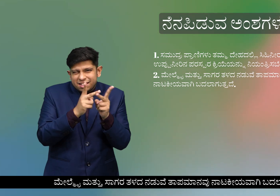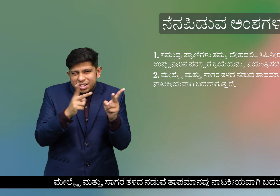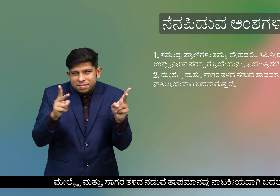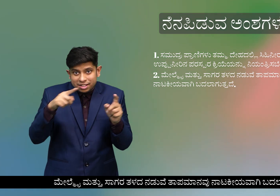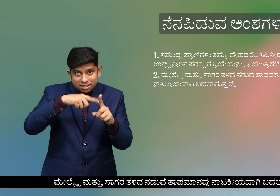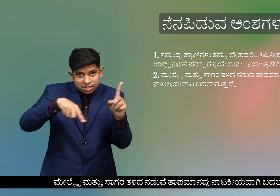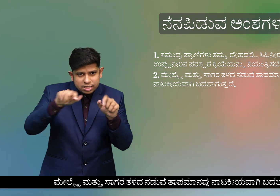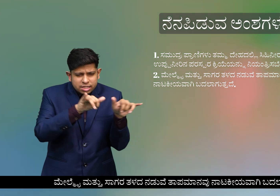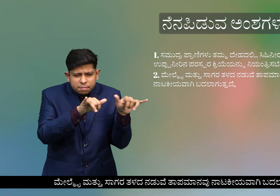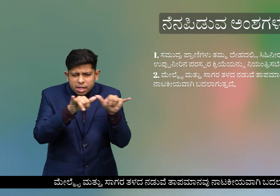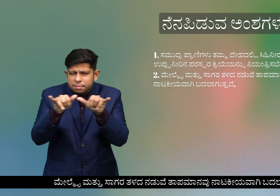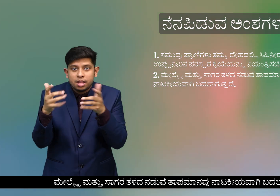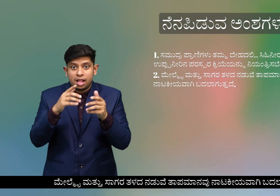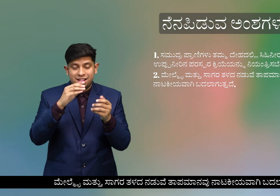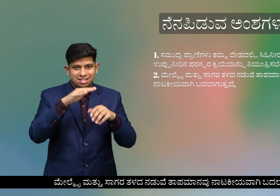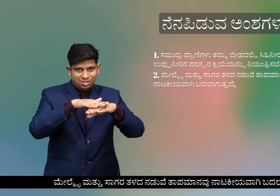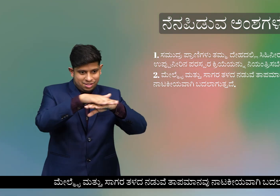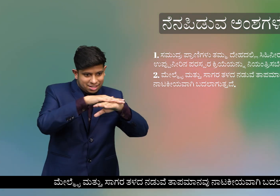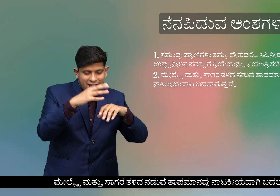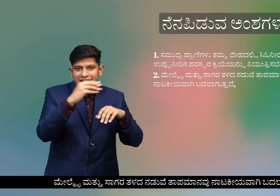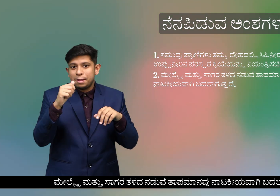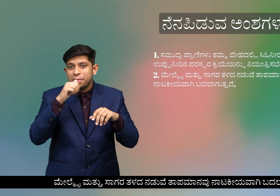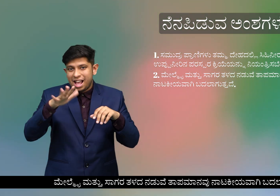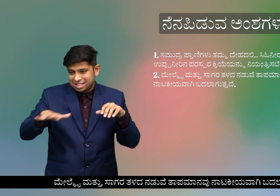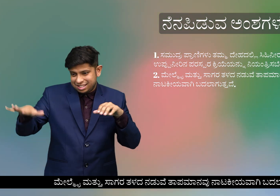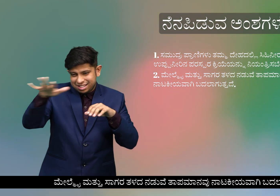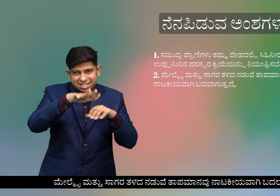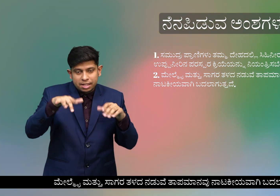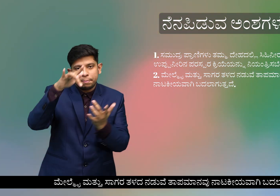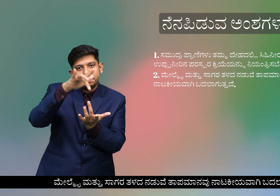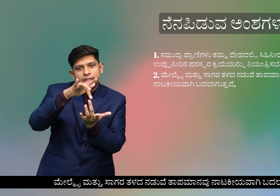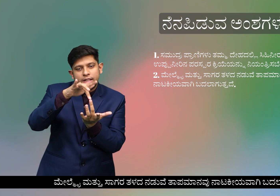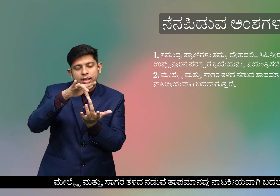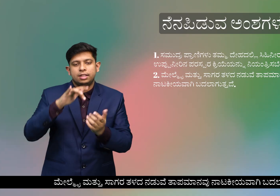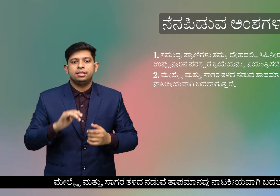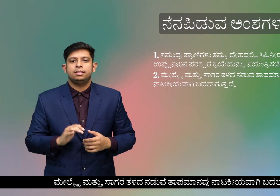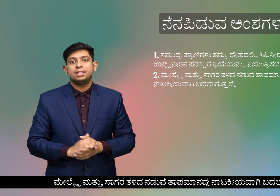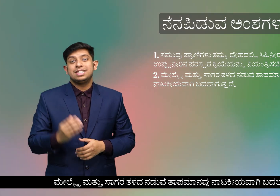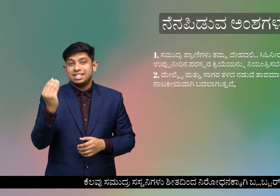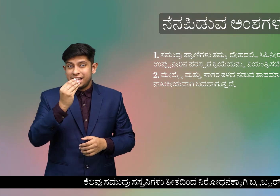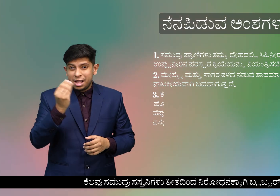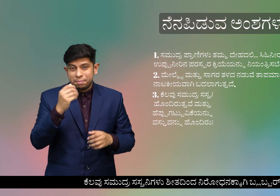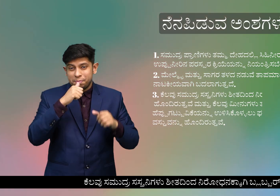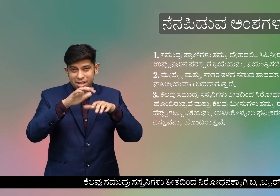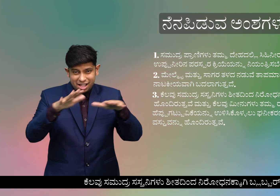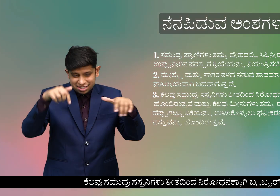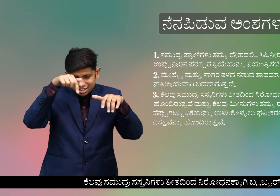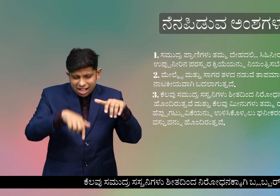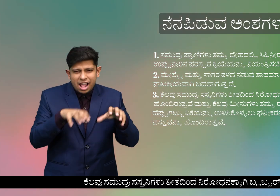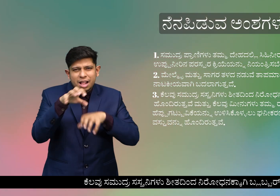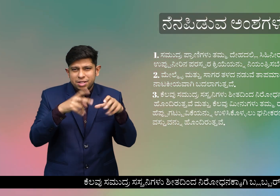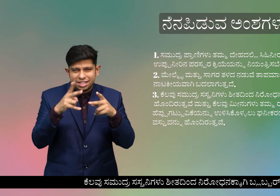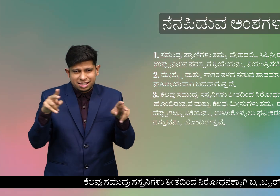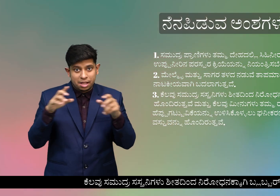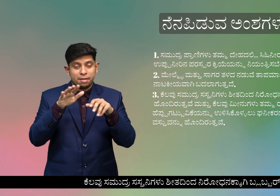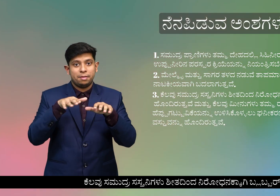ಮೇಲ್ಮೈ ಮತ್ತು ಸಾಗರ ತಳದ ನಡುವೆ ತಾಪಮಾನವು ನಾಟಕೀಯವಾಗಿ ಬದಲಾಗುತ್ತದೆ. ಕೆಲವು ಸಮುದ್ರ ಸಸ್ತನಿಗಳು